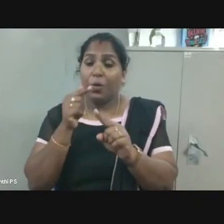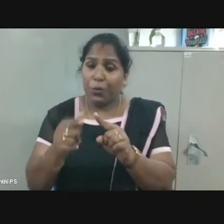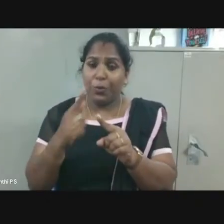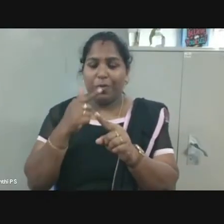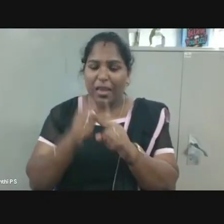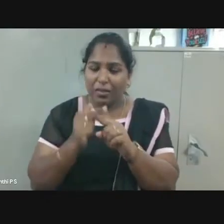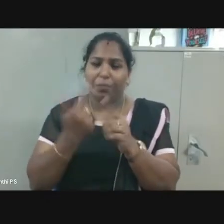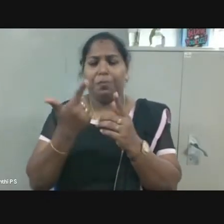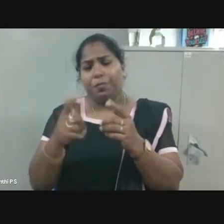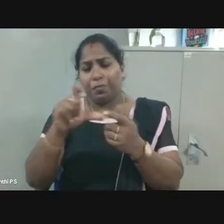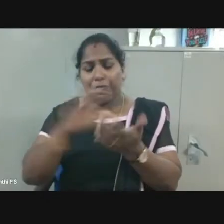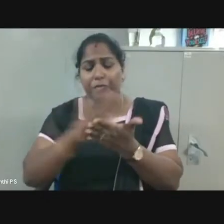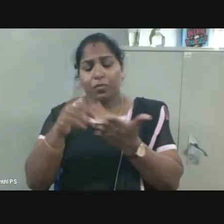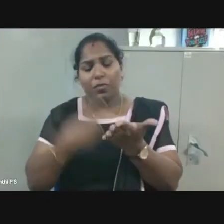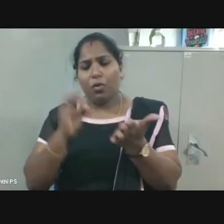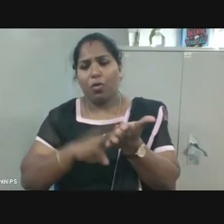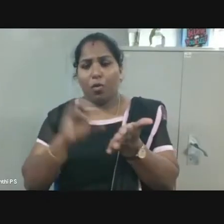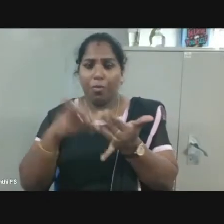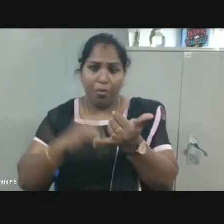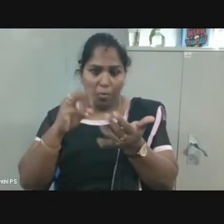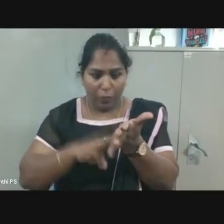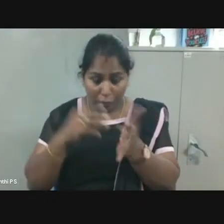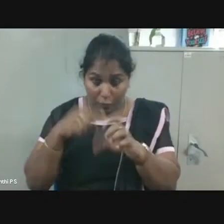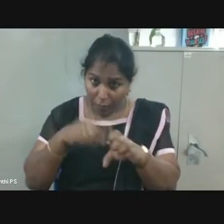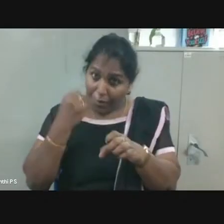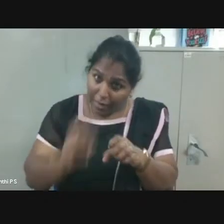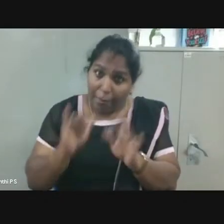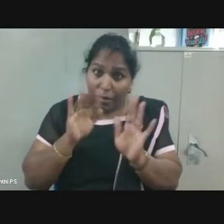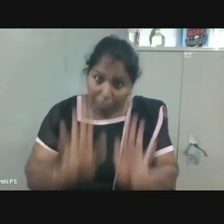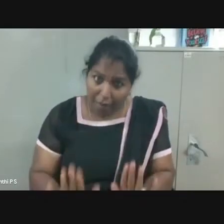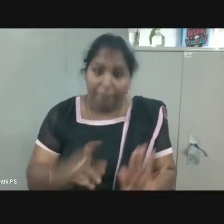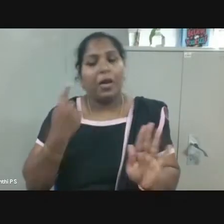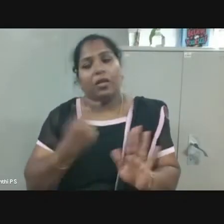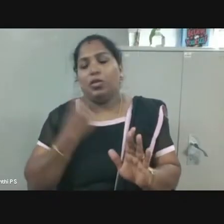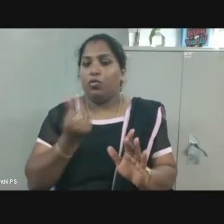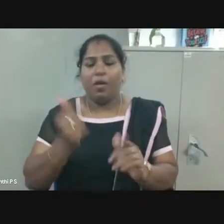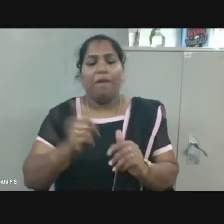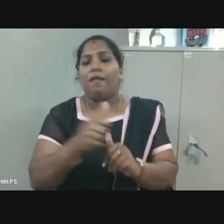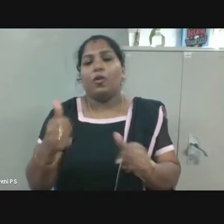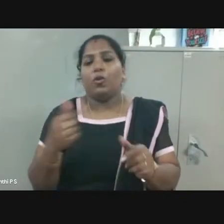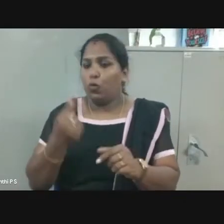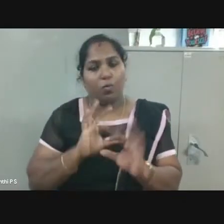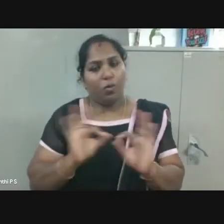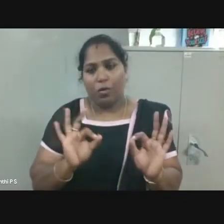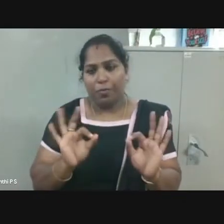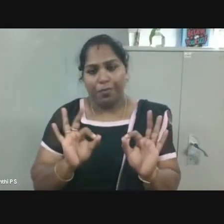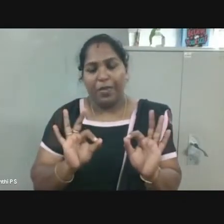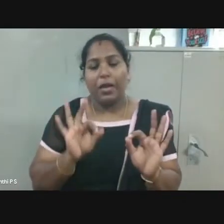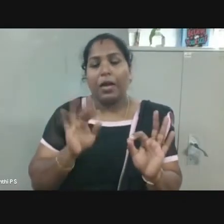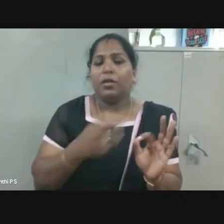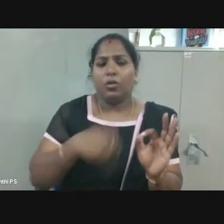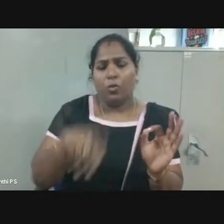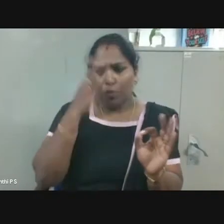എല്ലാ ഡ്യൂഷൻ മസ്കുലർ ഡിസ്ട്രോഫി ഉള്ളവർക്കും അത് ഉപയോഗിക്കാൻ പറ്റില്ല. അപ്പൊ അത് കണ്ടുപിടിച്ചിട്ട് ആ ഒരു കേടുണ്ടെങ്കിൽ മാത്രം ഇവര് ഈ മരുന്ന് കൊടുക്കുന്നു. അപ്പൊ ഇപ്പൊ നിങ്ങൾക്ക് തന്നെ